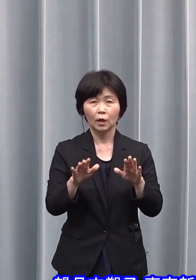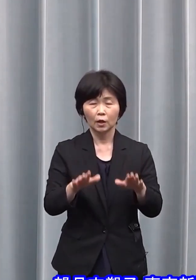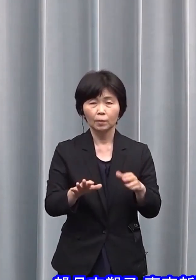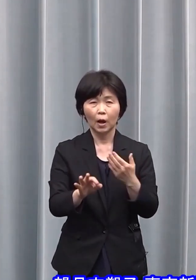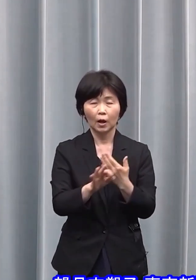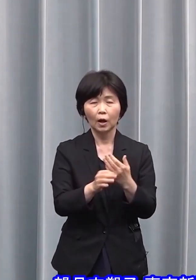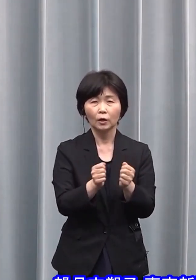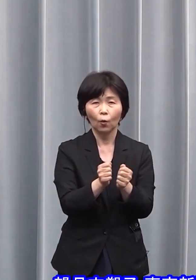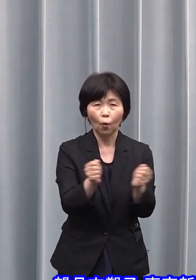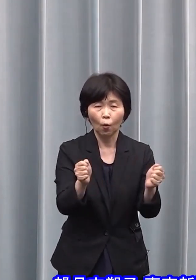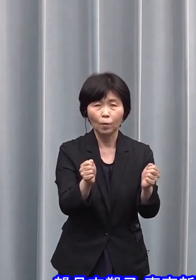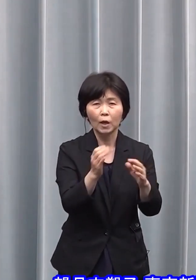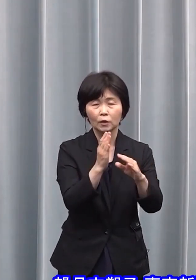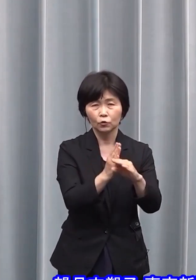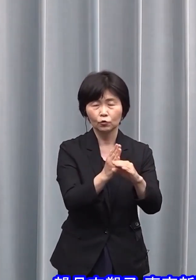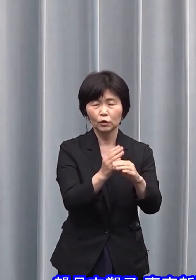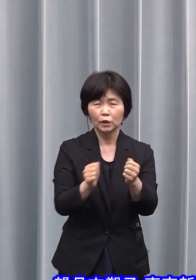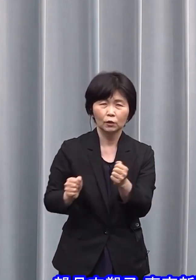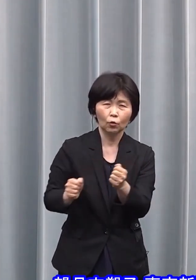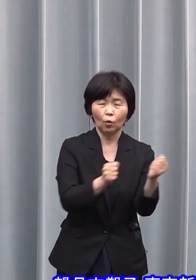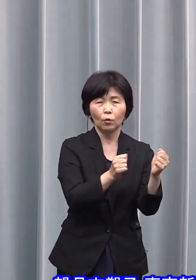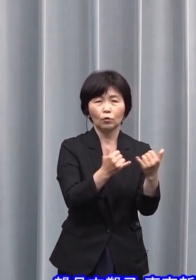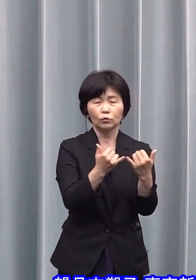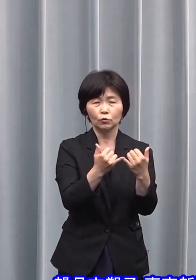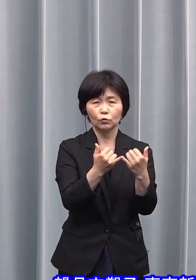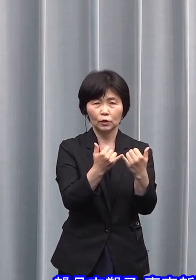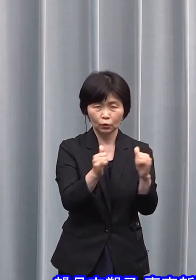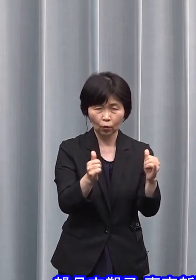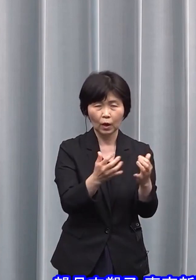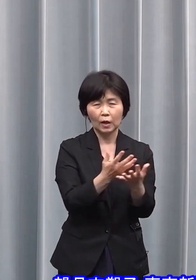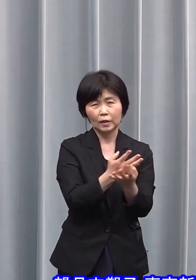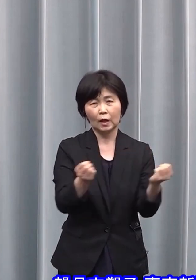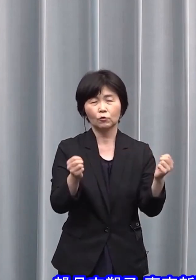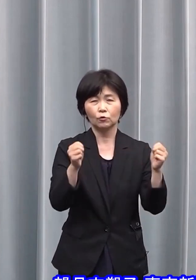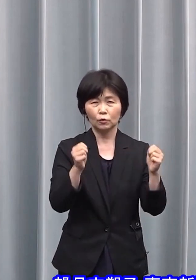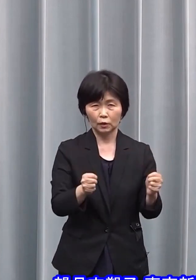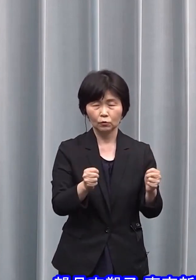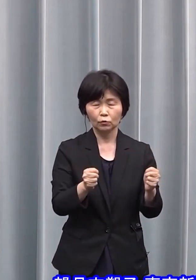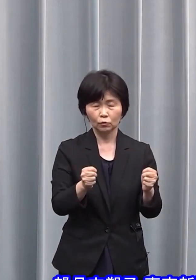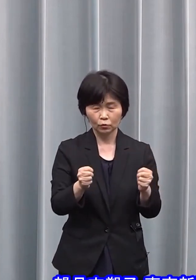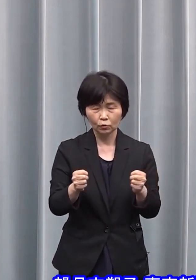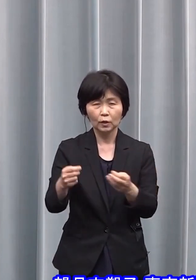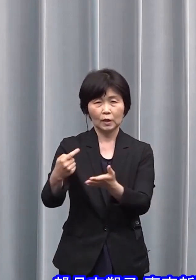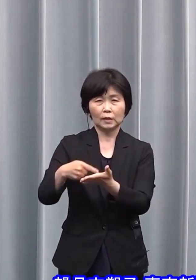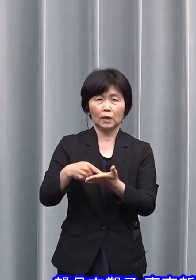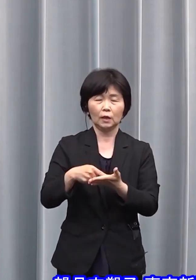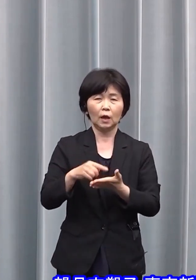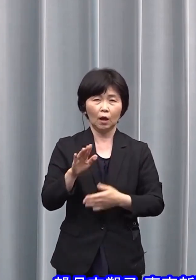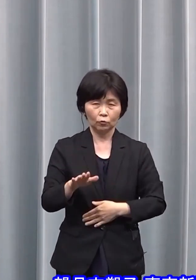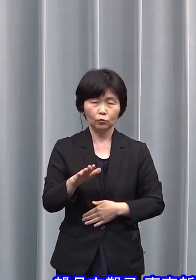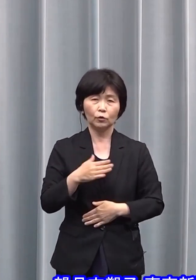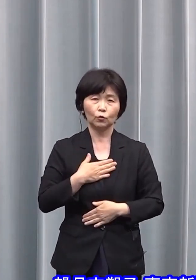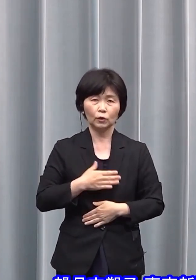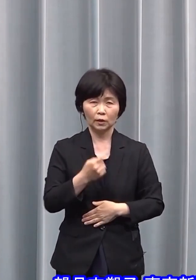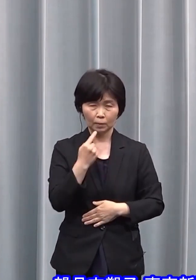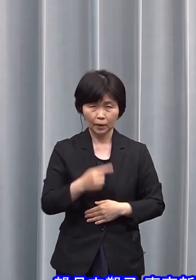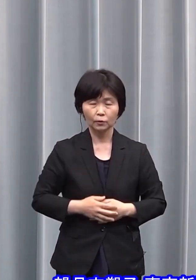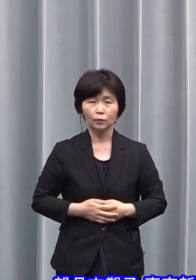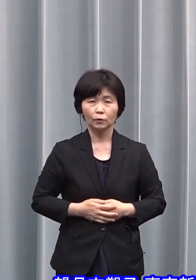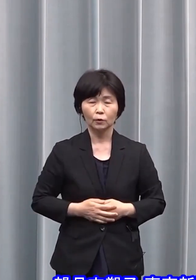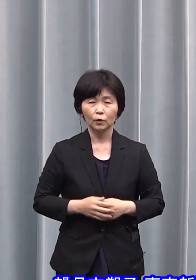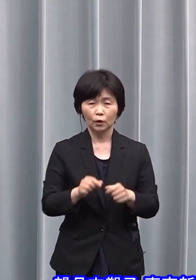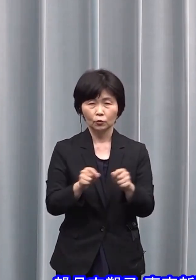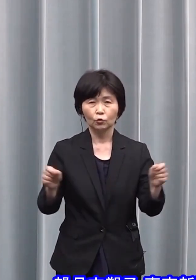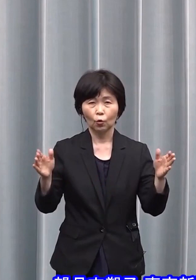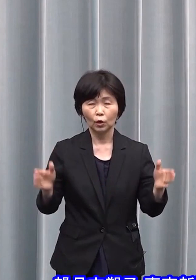免中に逃亡する者も多数出ていることなどが指摘されていると承知しています。またそもそも長期収